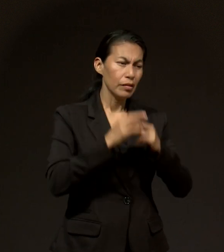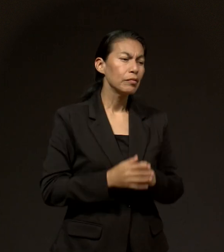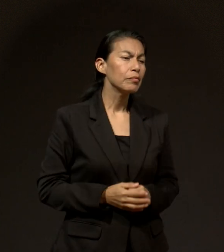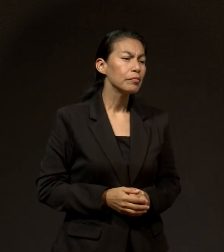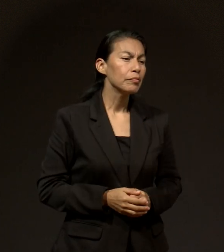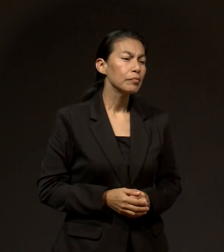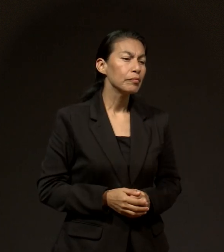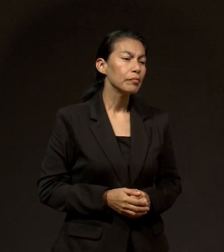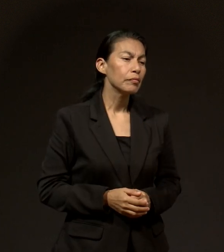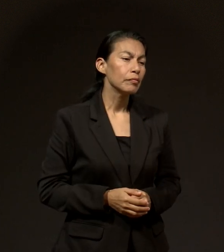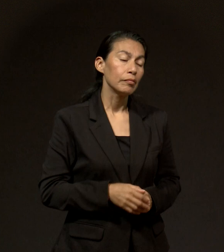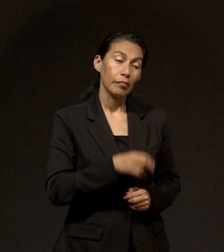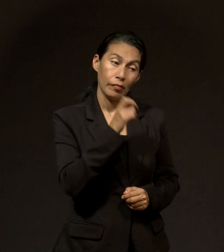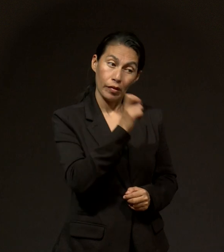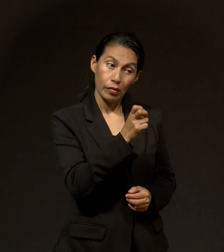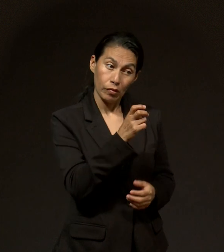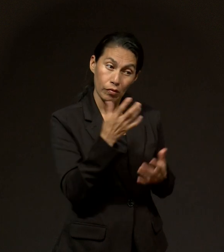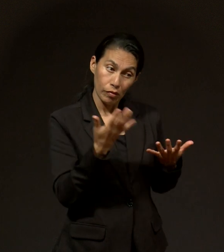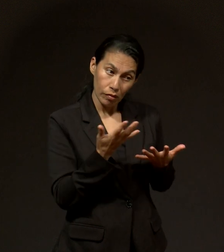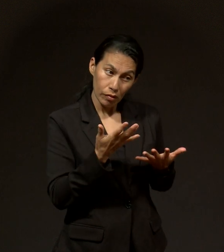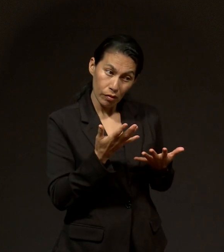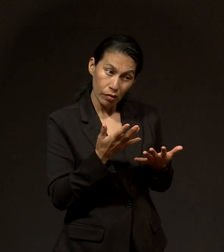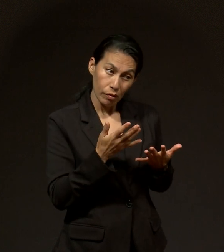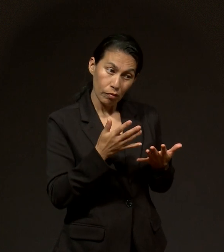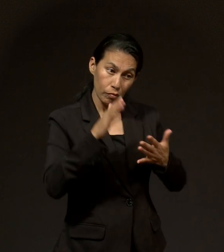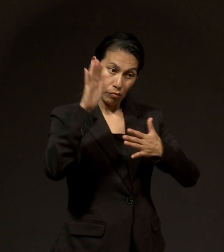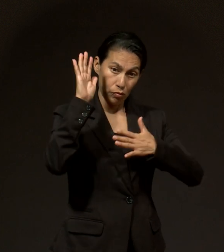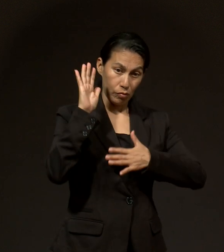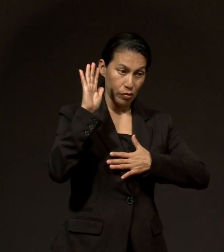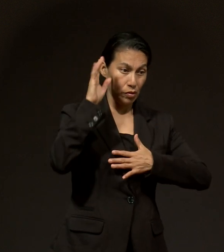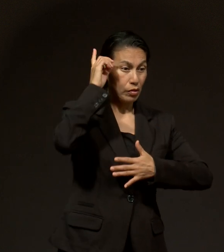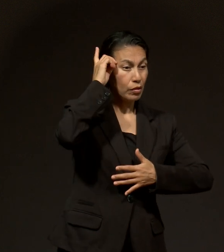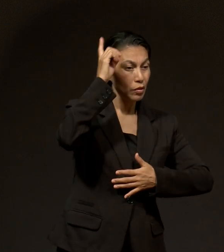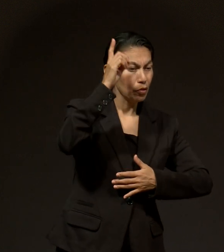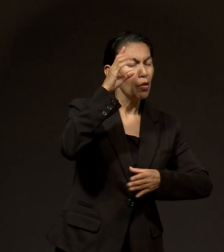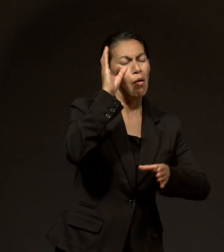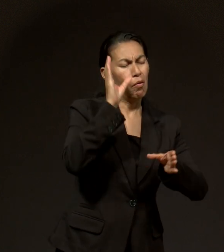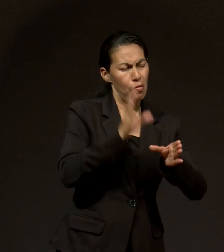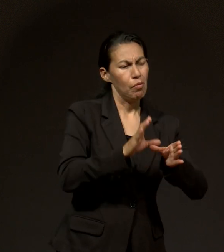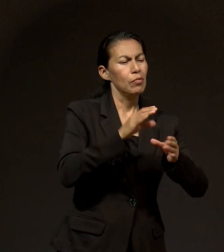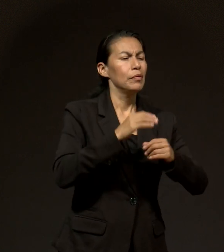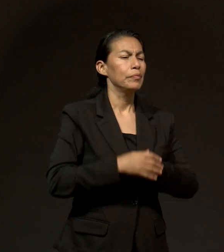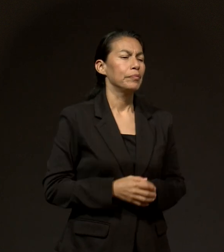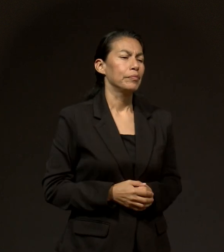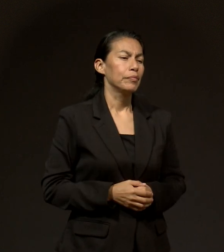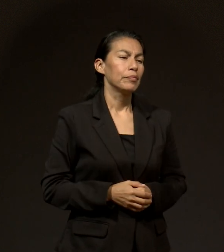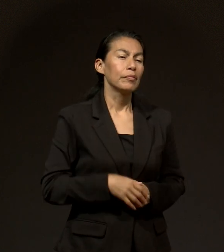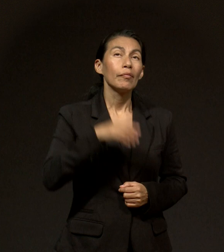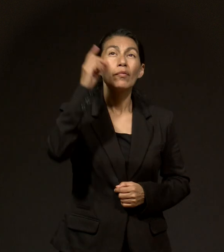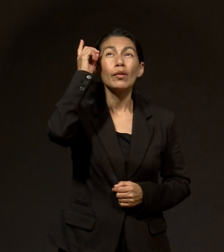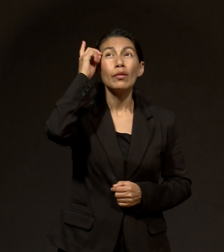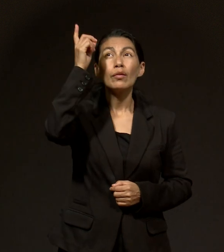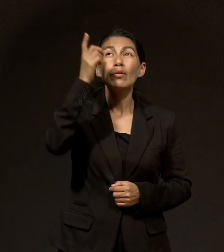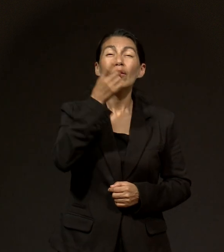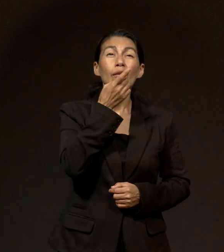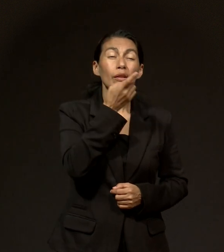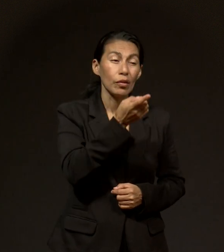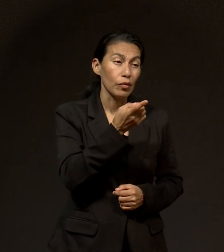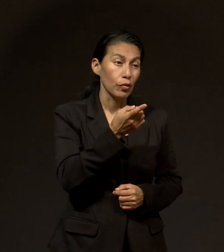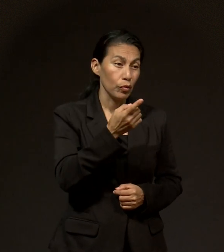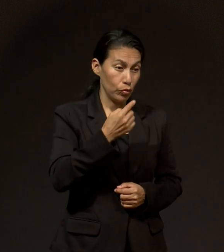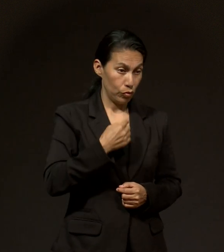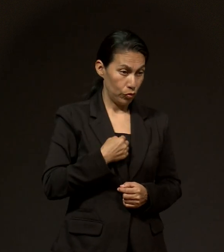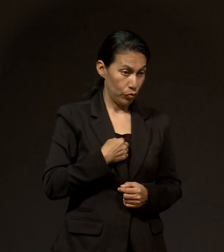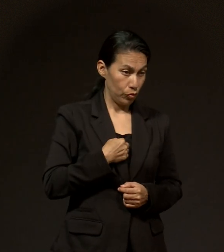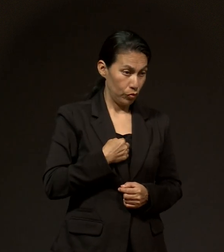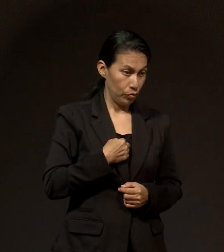respeto, lo cual hace que las promesas de Dios se cumplan. Porque él dijo, yo honro a los